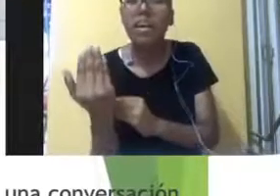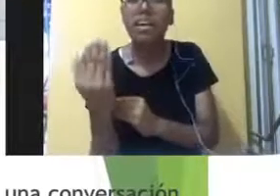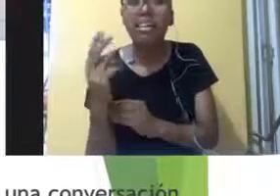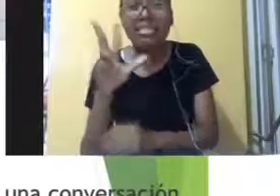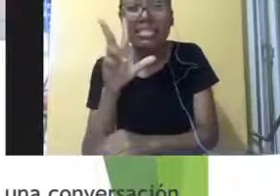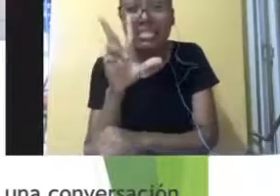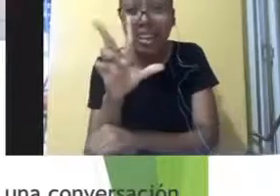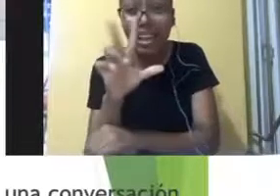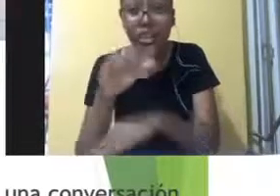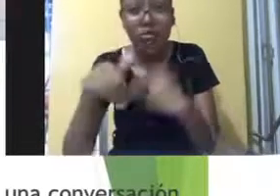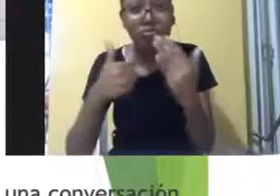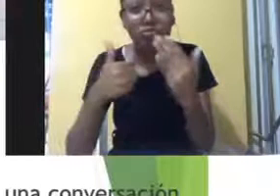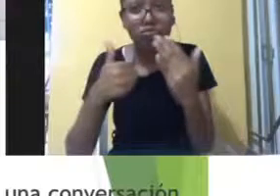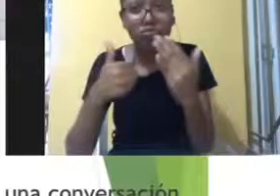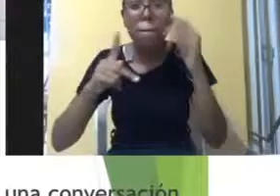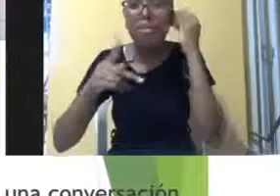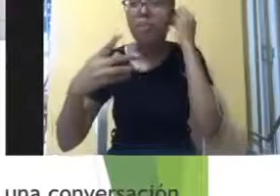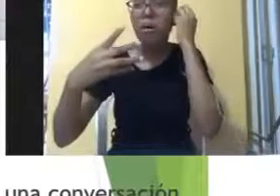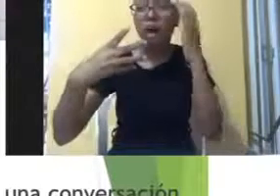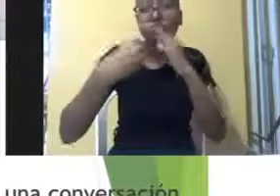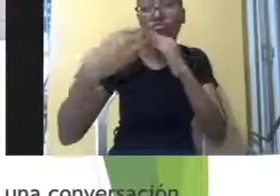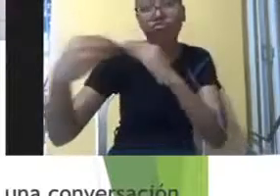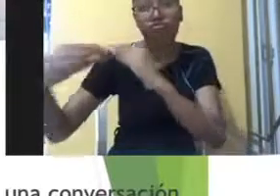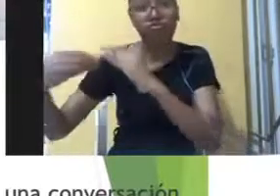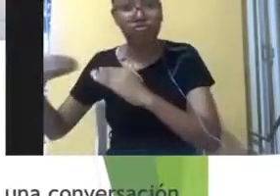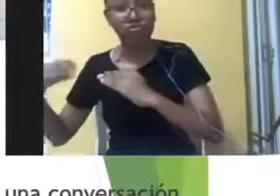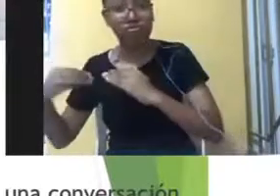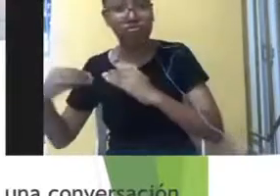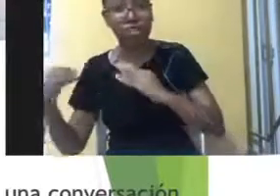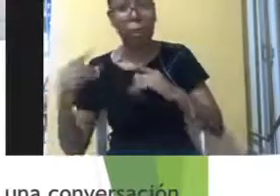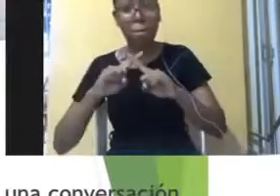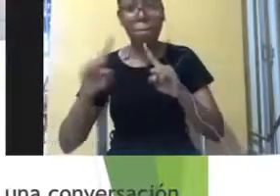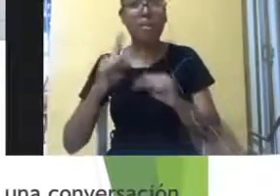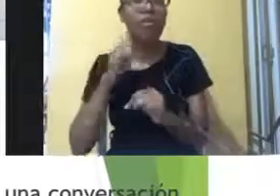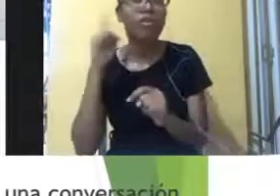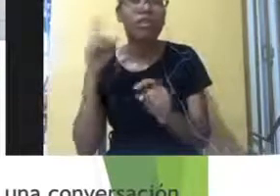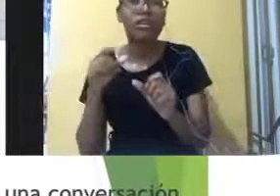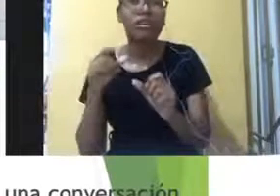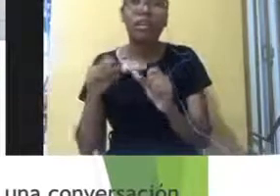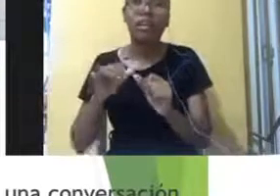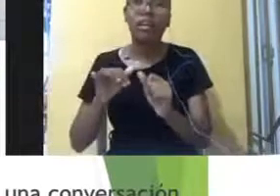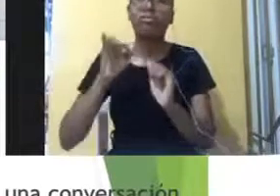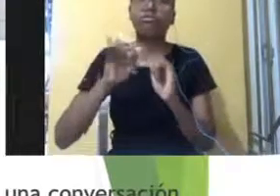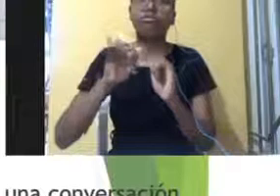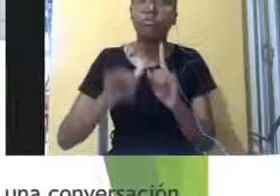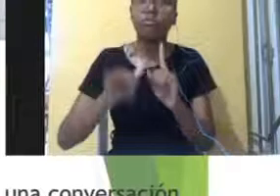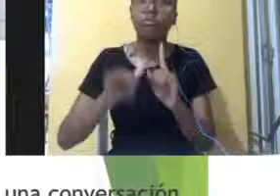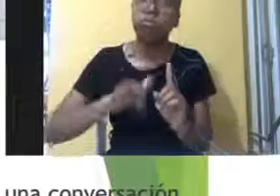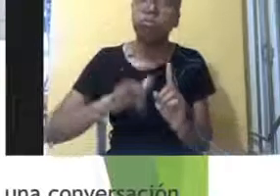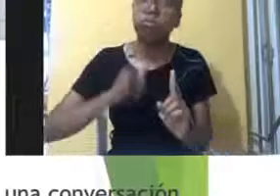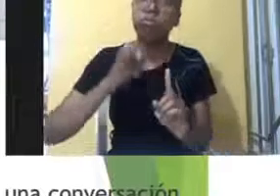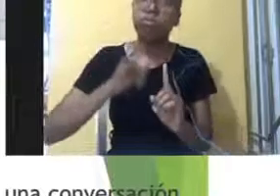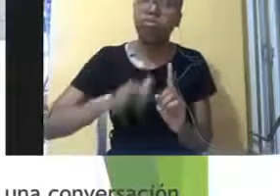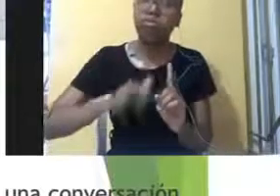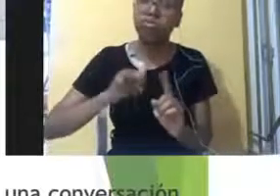todavía, se ve el guachimán, cierran la tienda, se termina la fiesta si ellos todavía se están ahí. Eso es parte de la